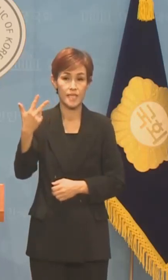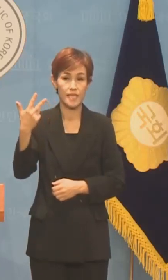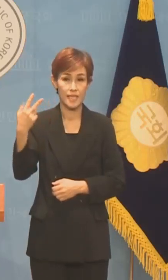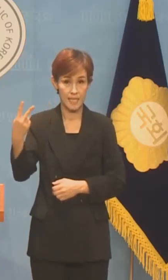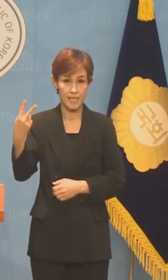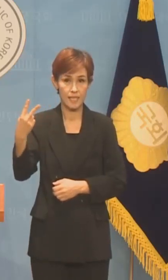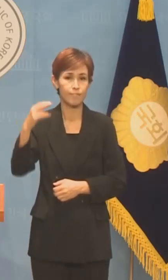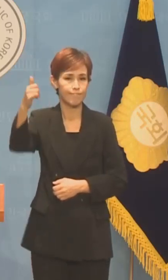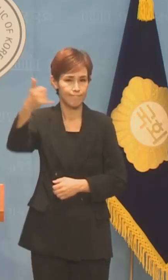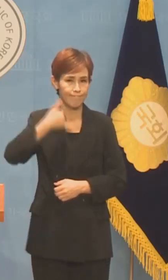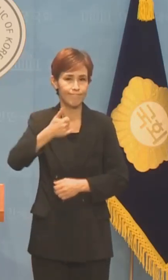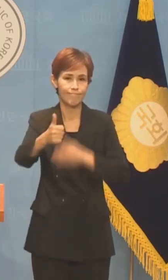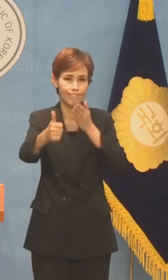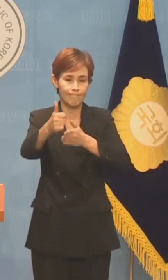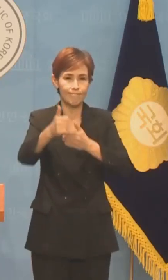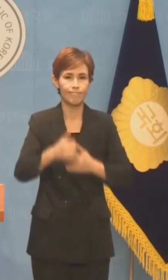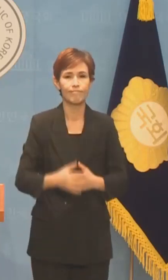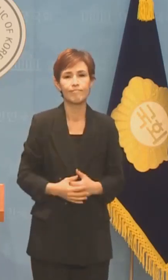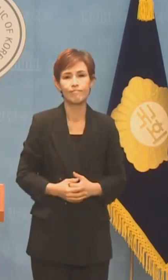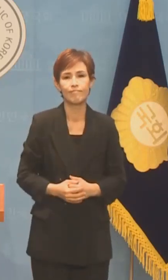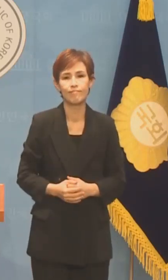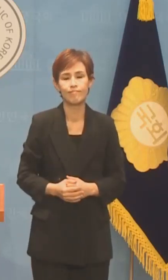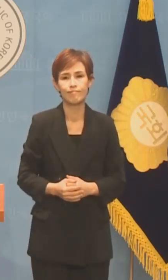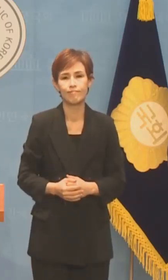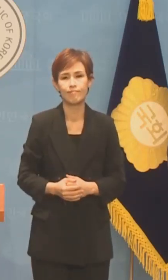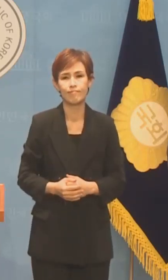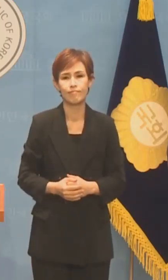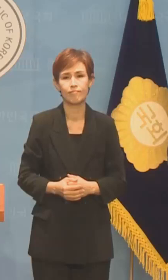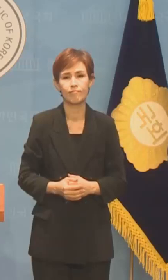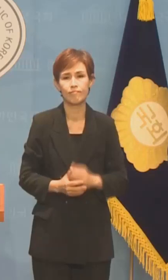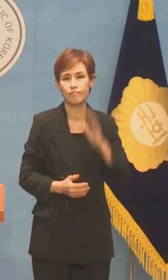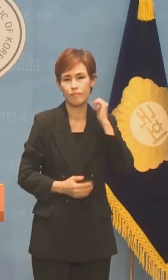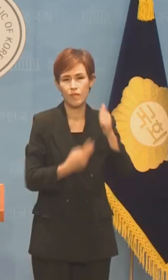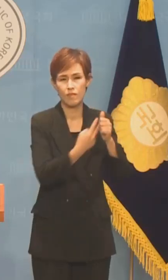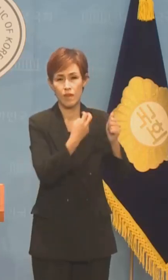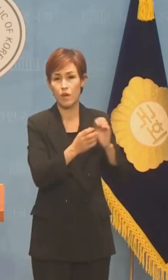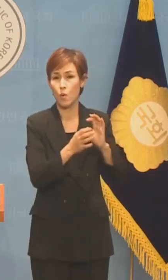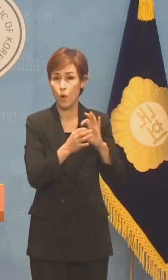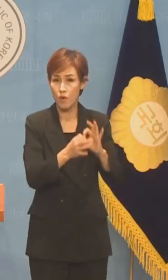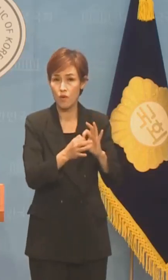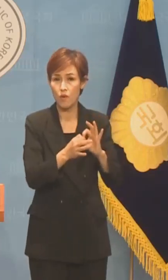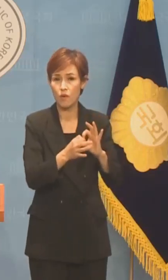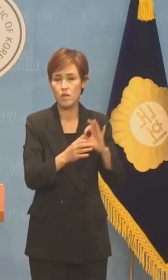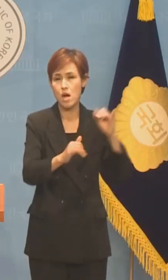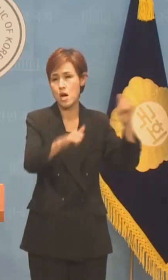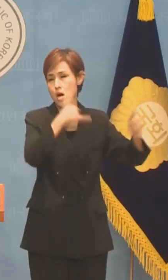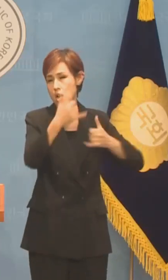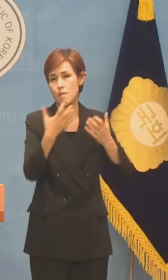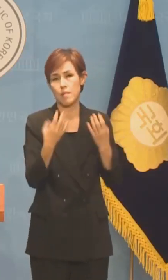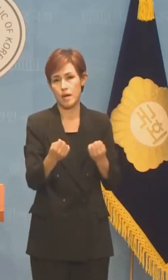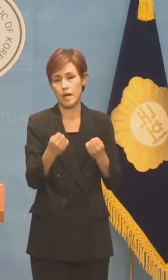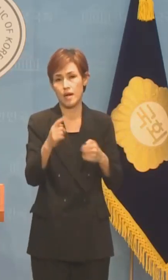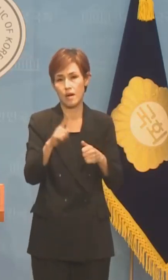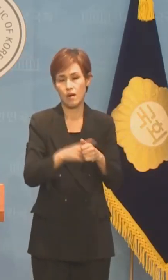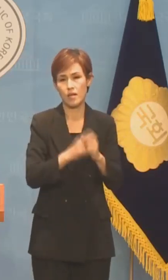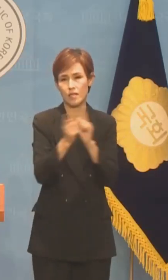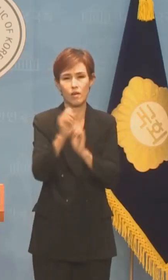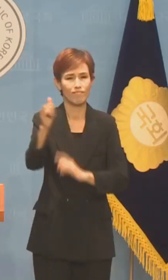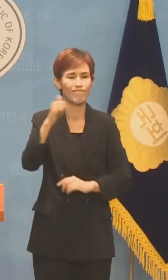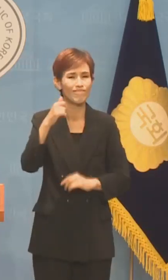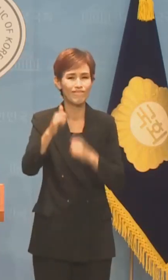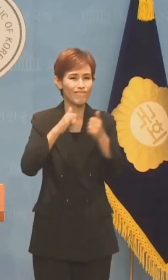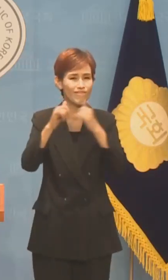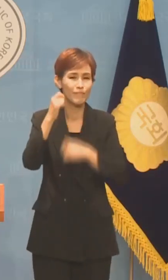010-6664-1972번으로 연락을 주시기 바랍니다. 지금 탄핵 관련해서 의견 전화가 폭주하여 직접 통화는